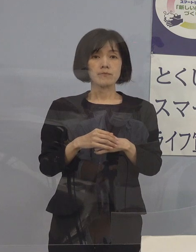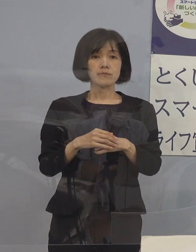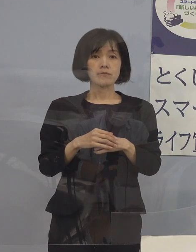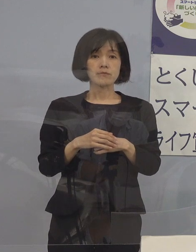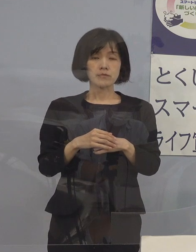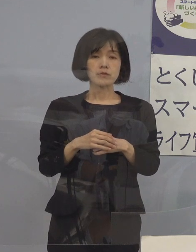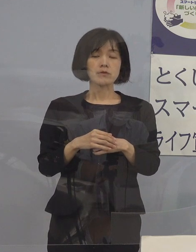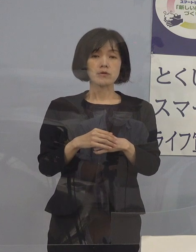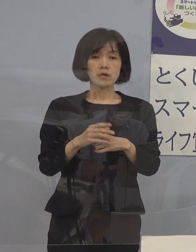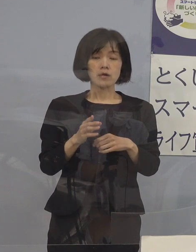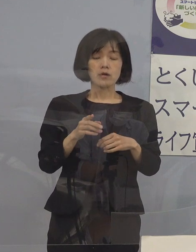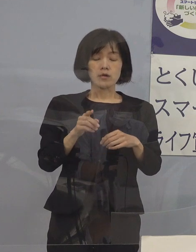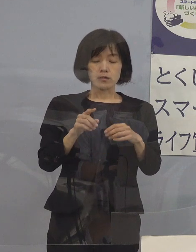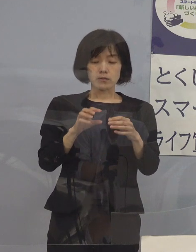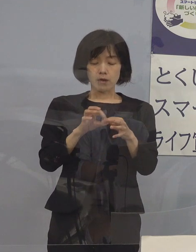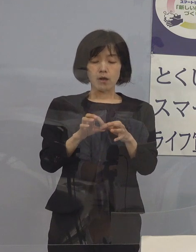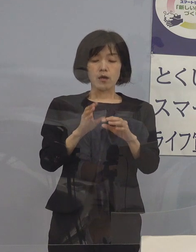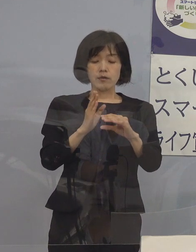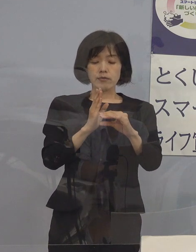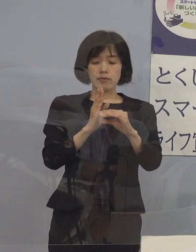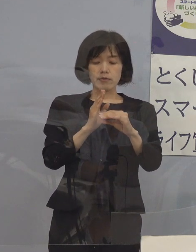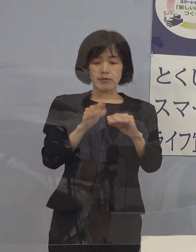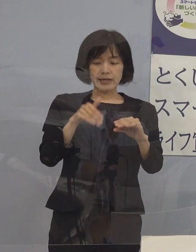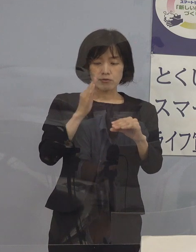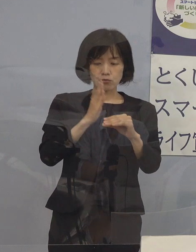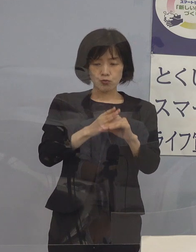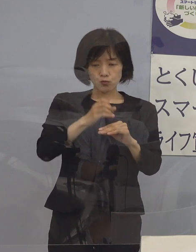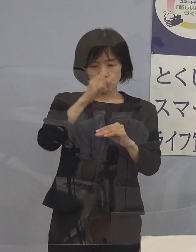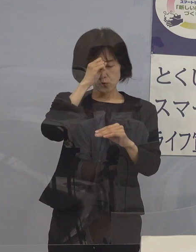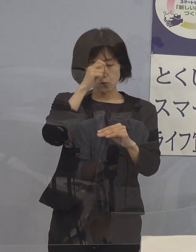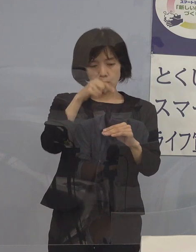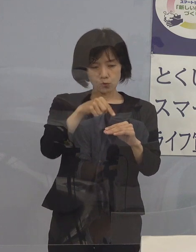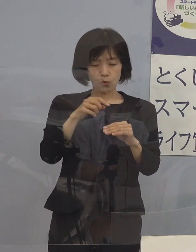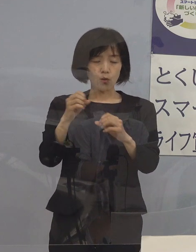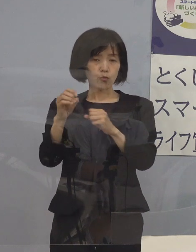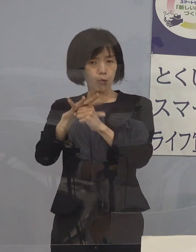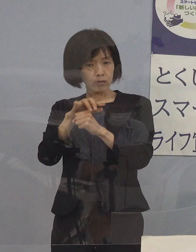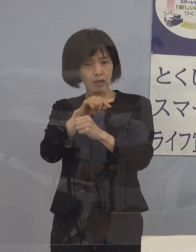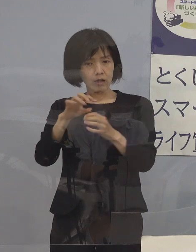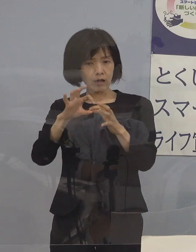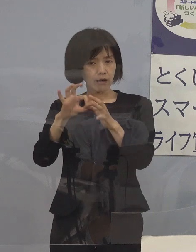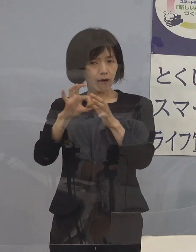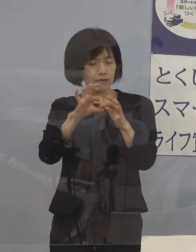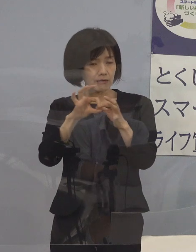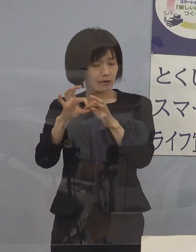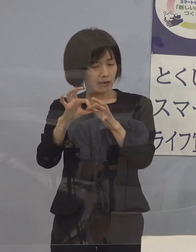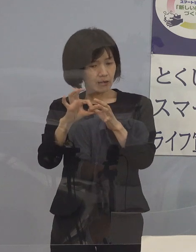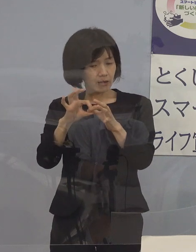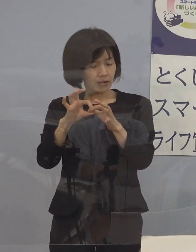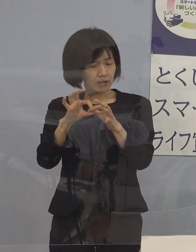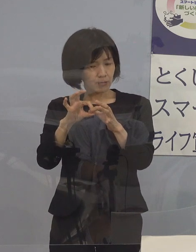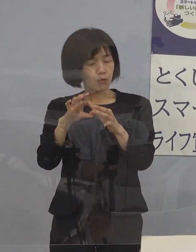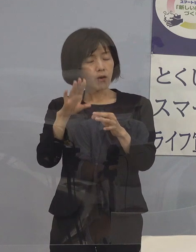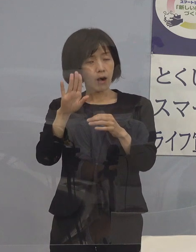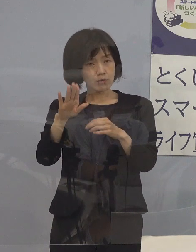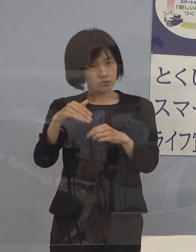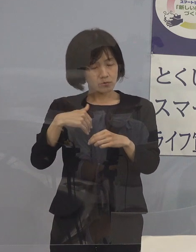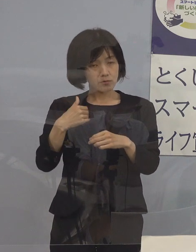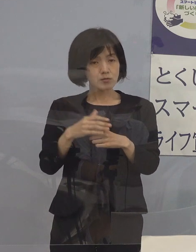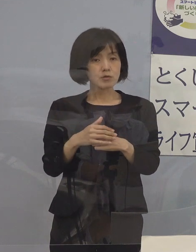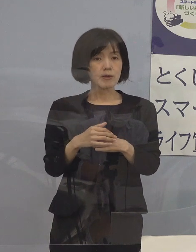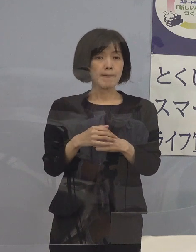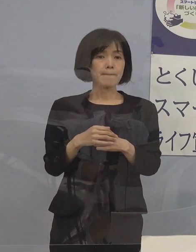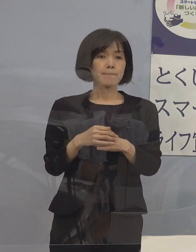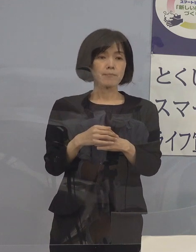この熱中症、こうしたところも、まあ、どういう因果関係ということもあるかとは思うんですが、やは